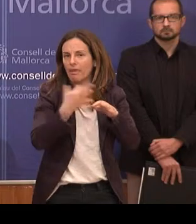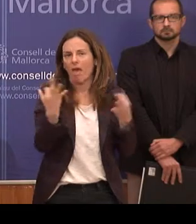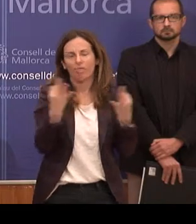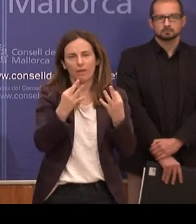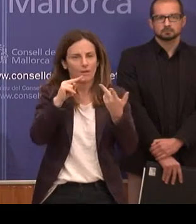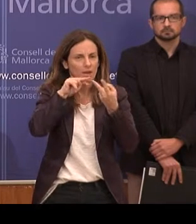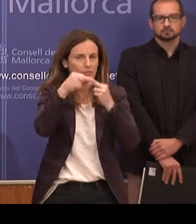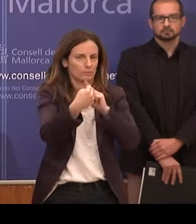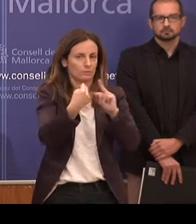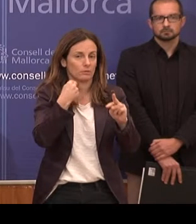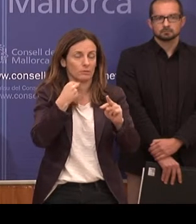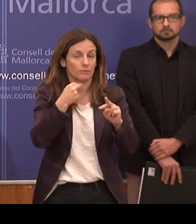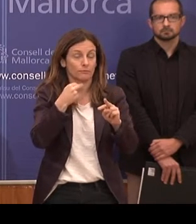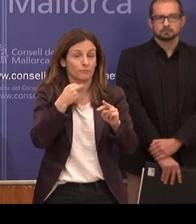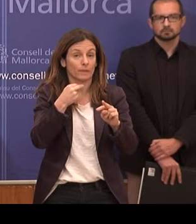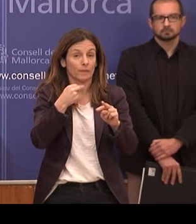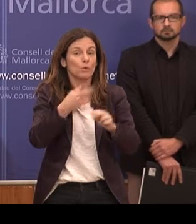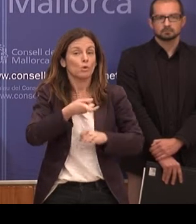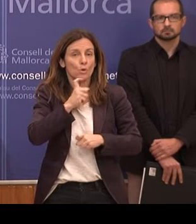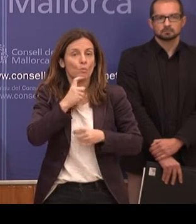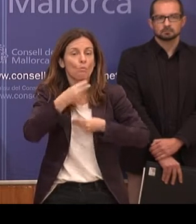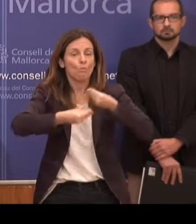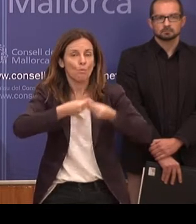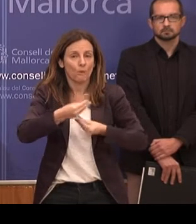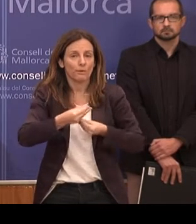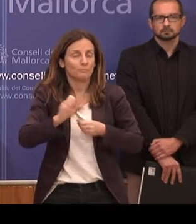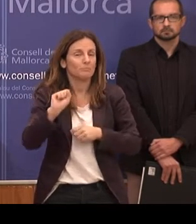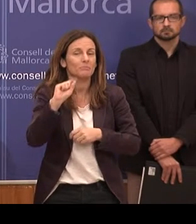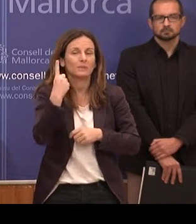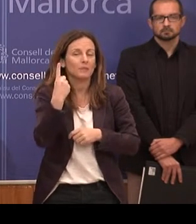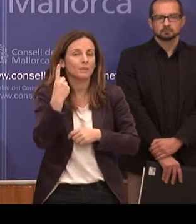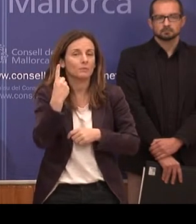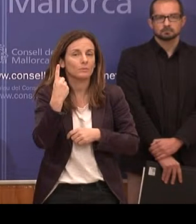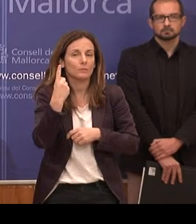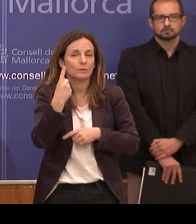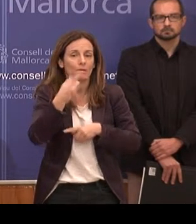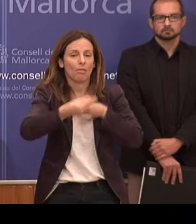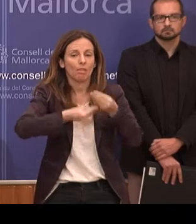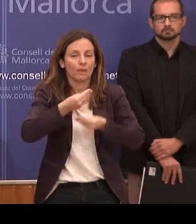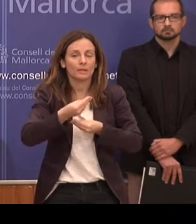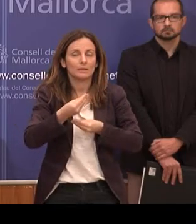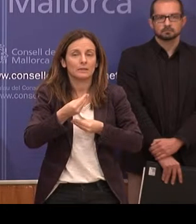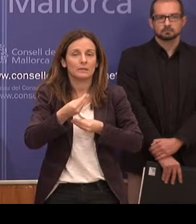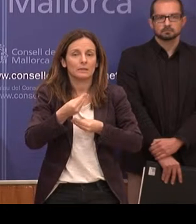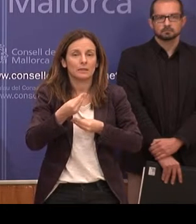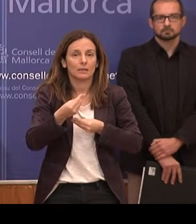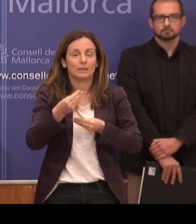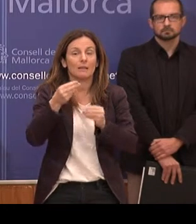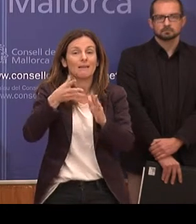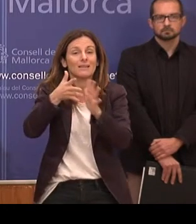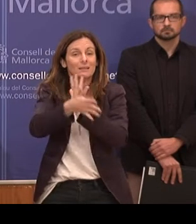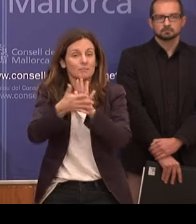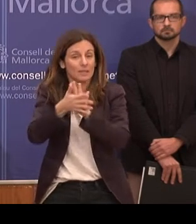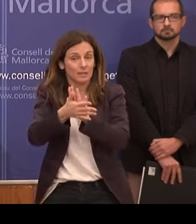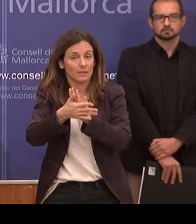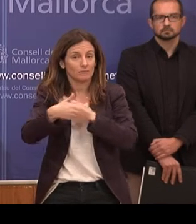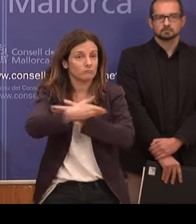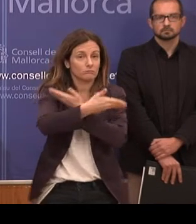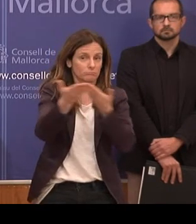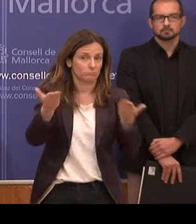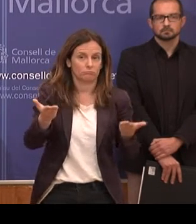Amb aquest objectiu és important la visualització que fa l'Agència de Disciplina. És a dir, un exemple